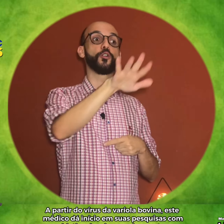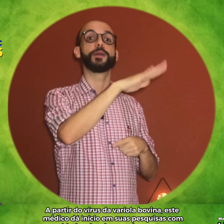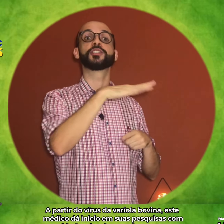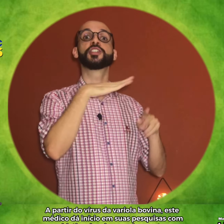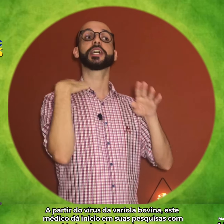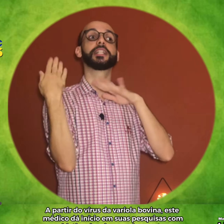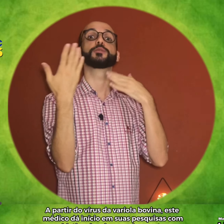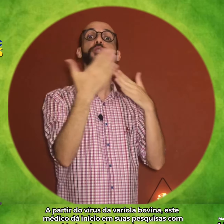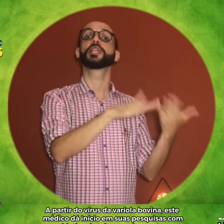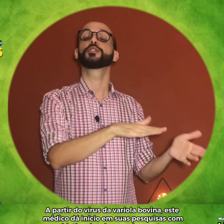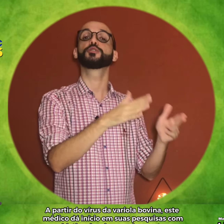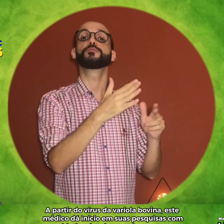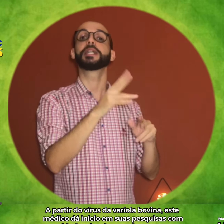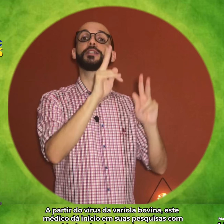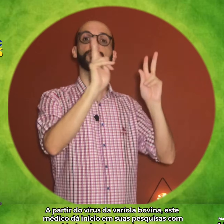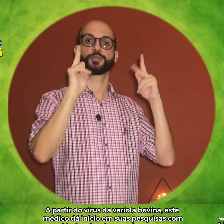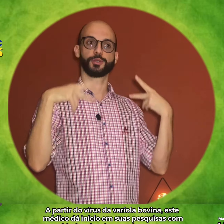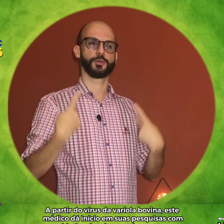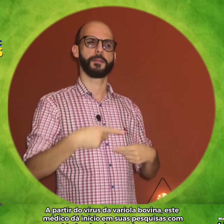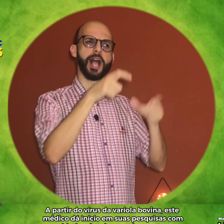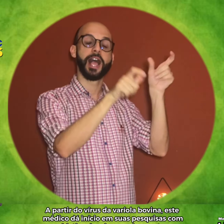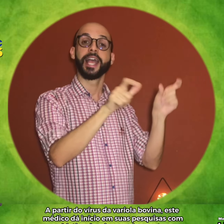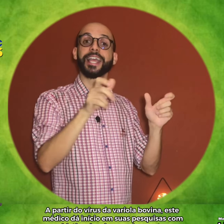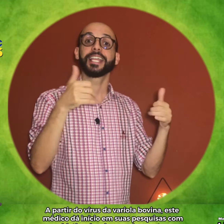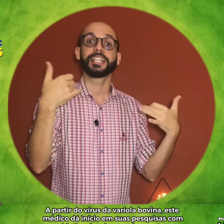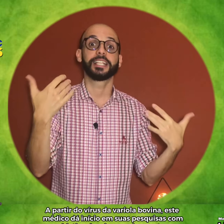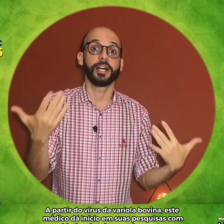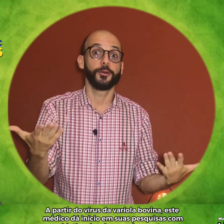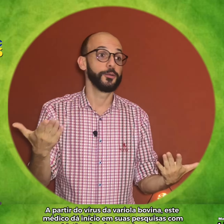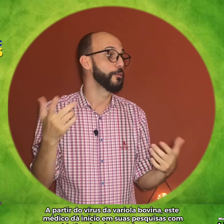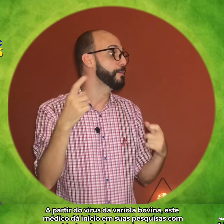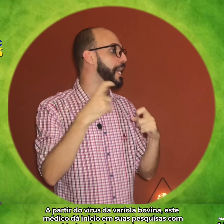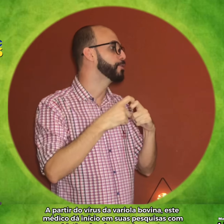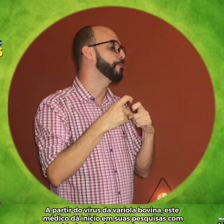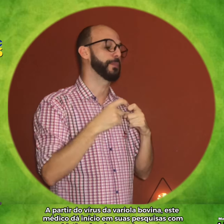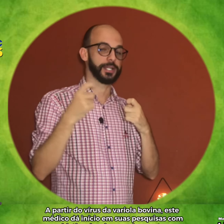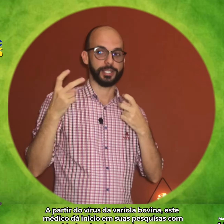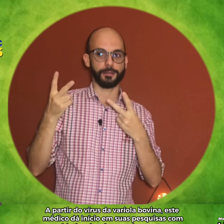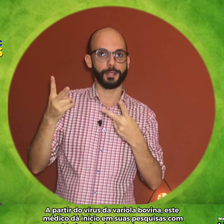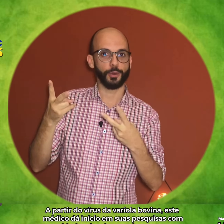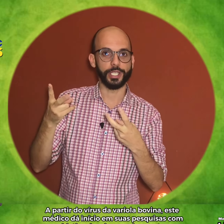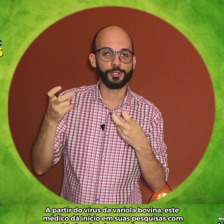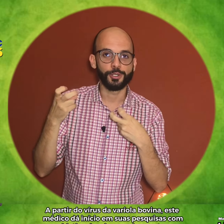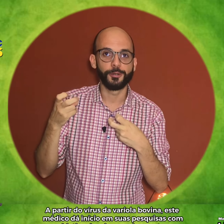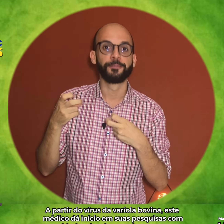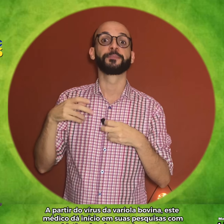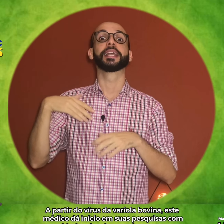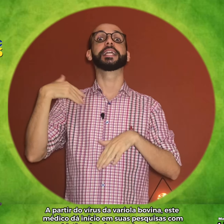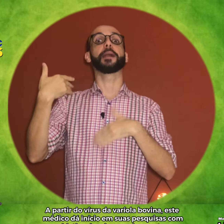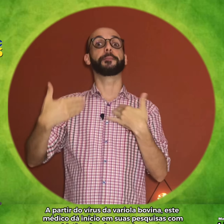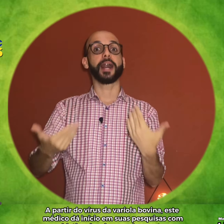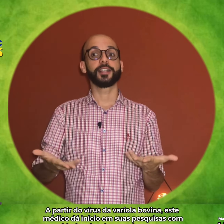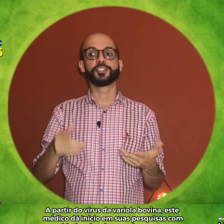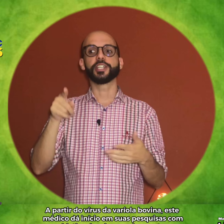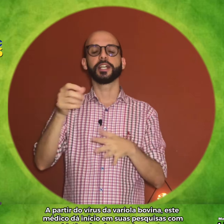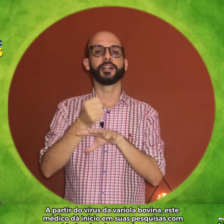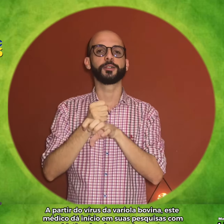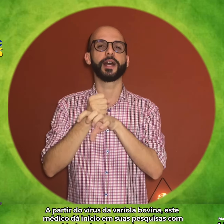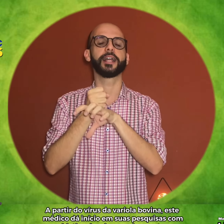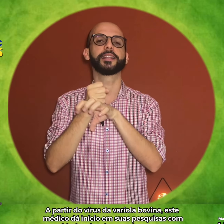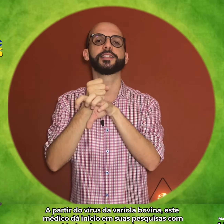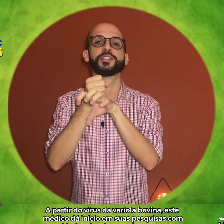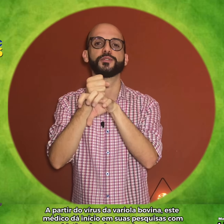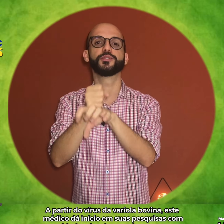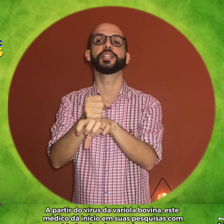é? Que acometia ali os seres humanos. Então, o médico percebeu isso. E a partir